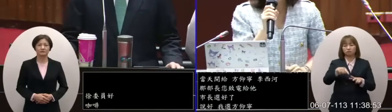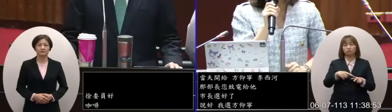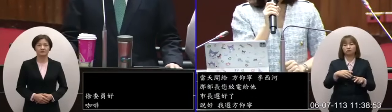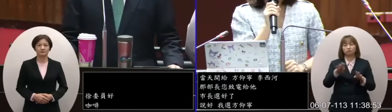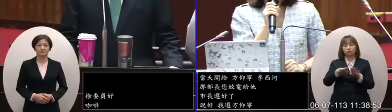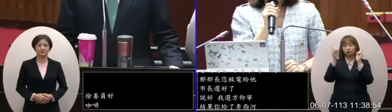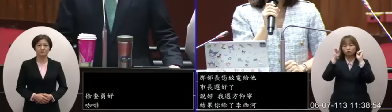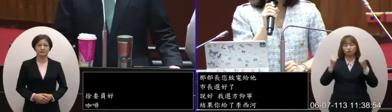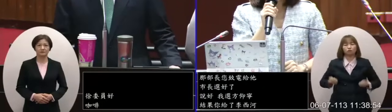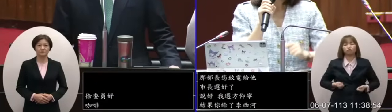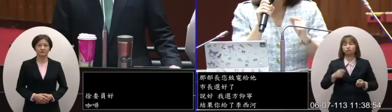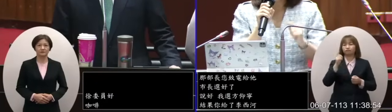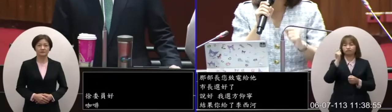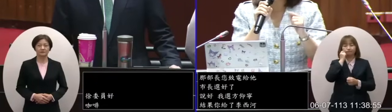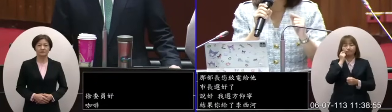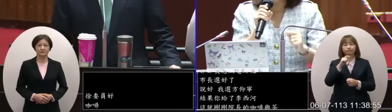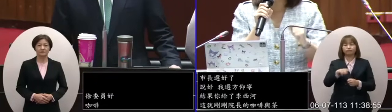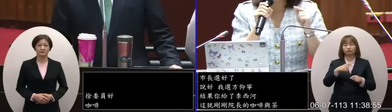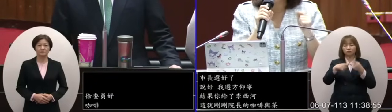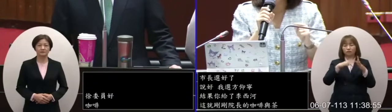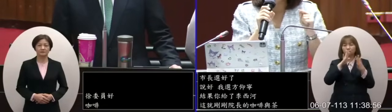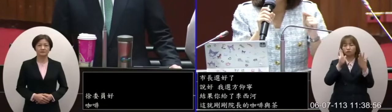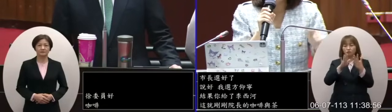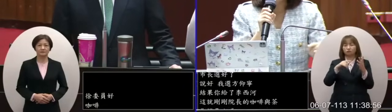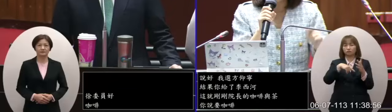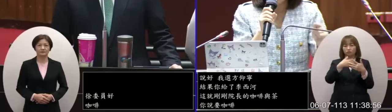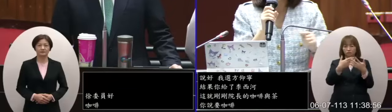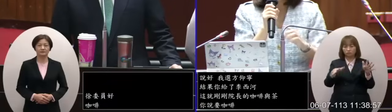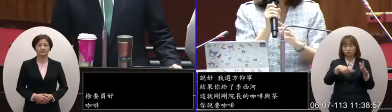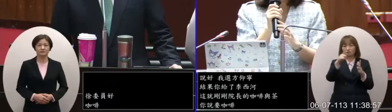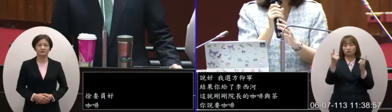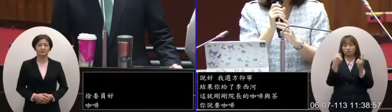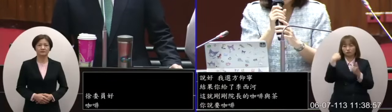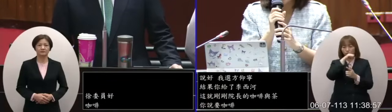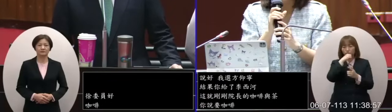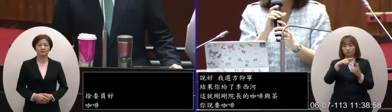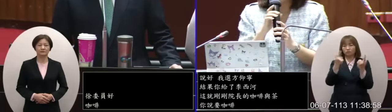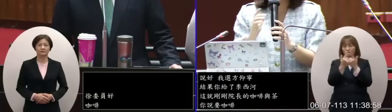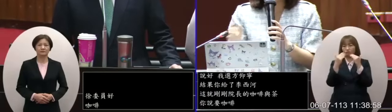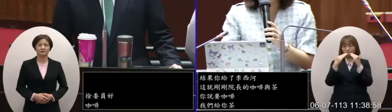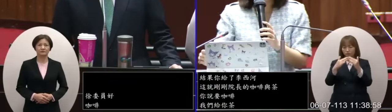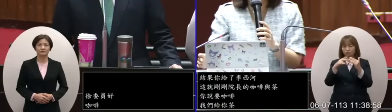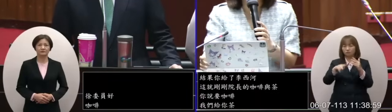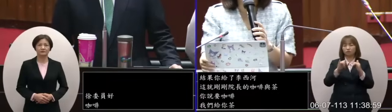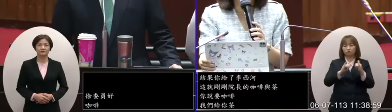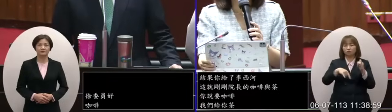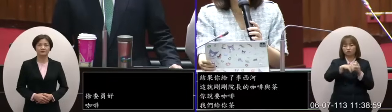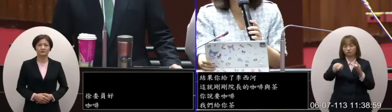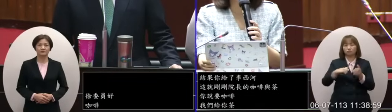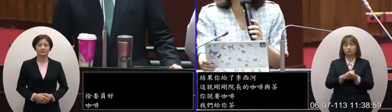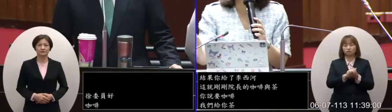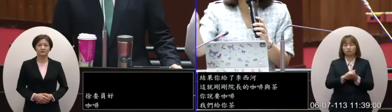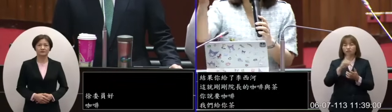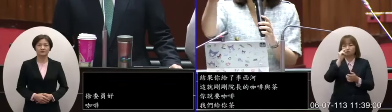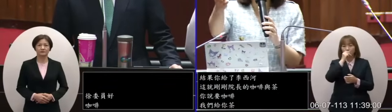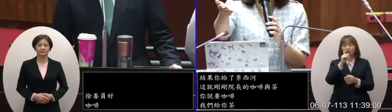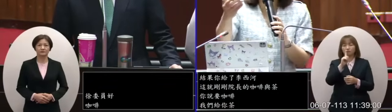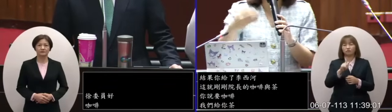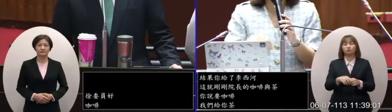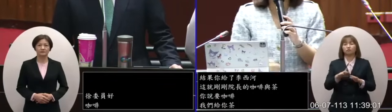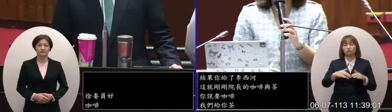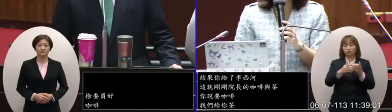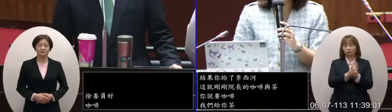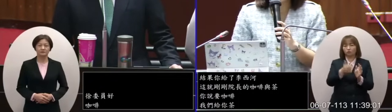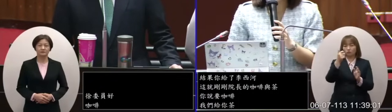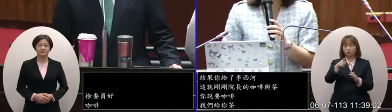我们开不起这个玩笑，因为是面对所有的台湾的台北市的市民朋友，尤其。那个